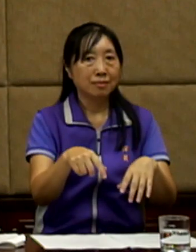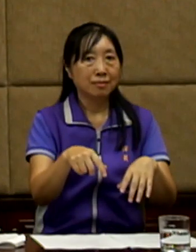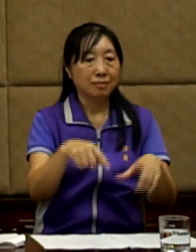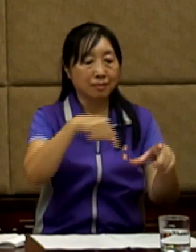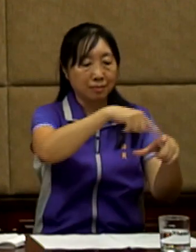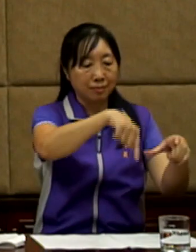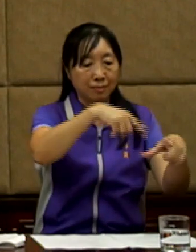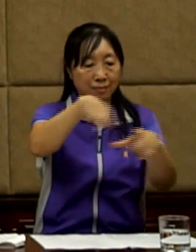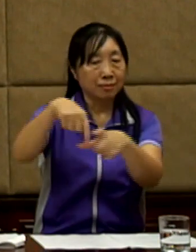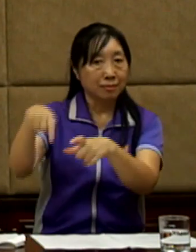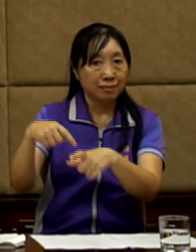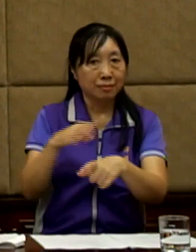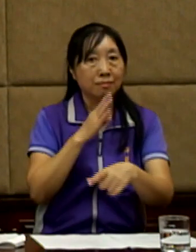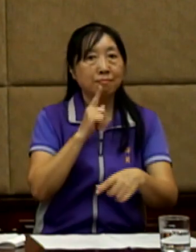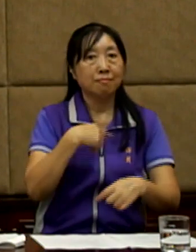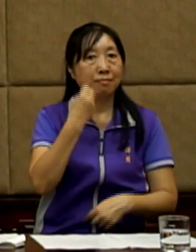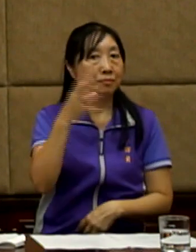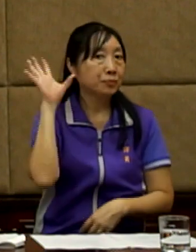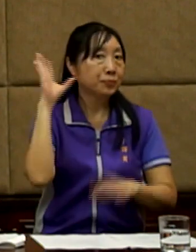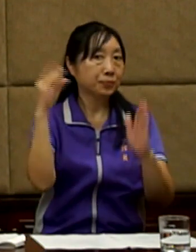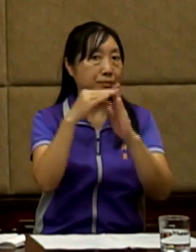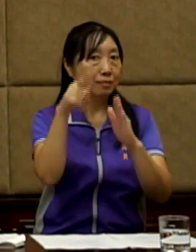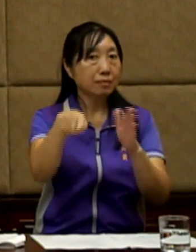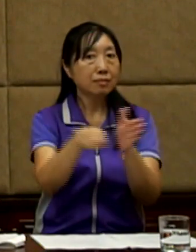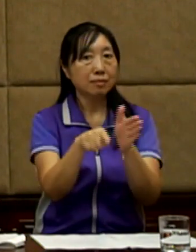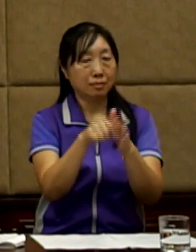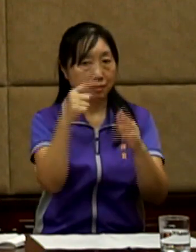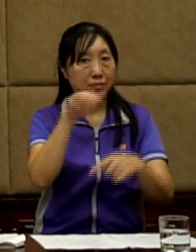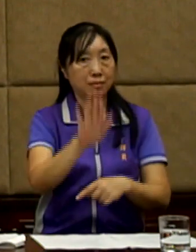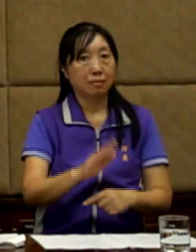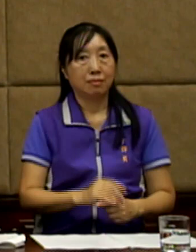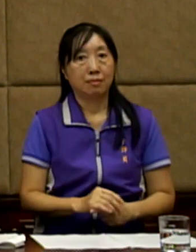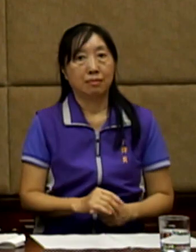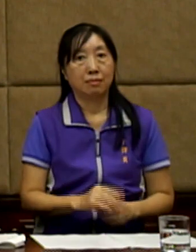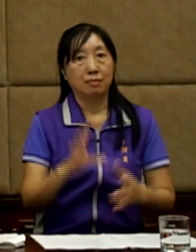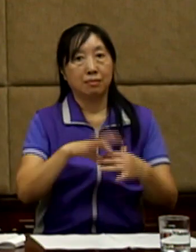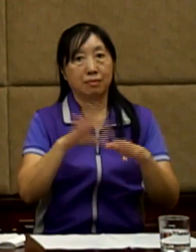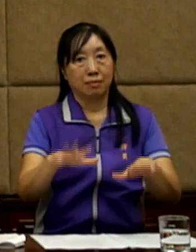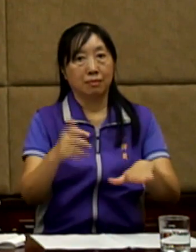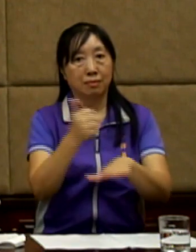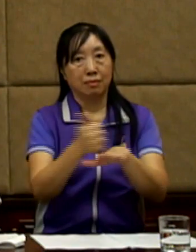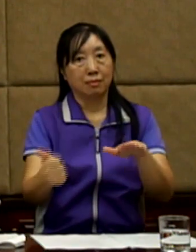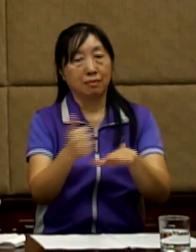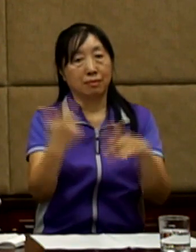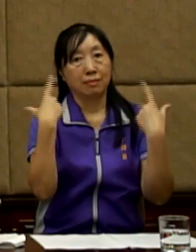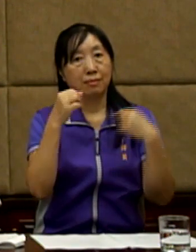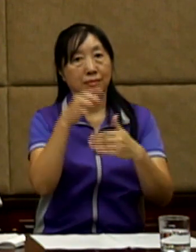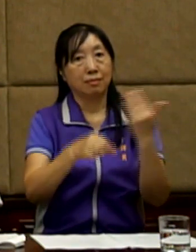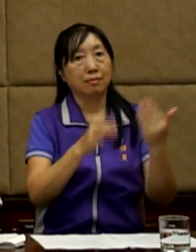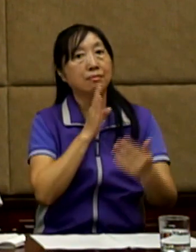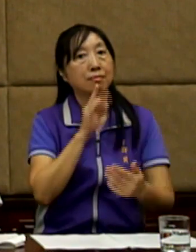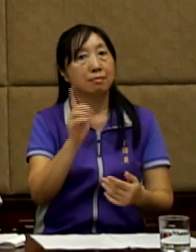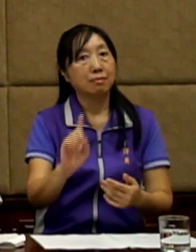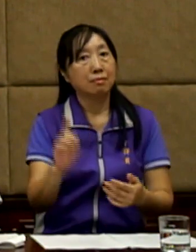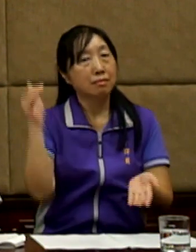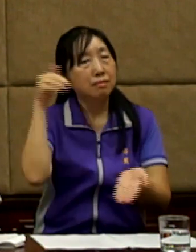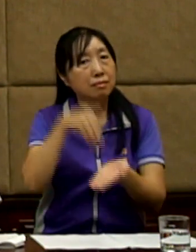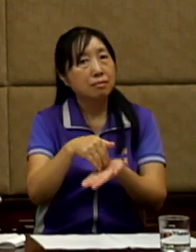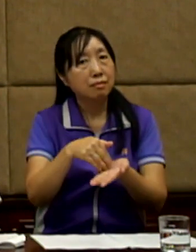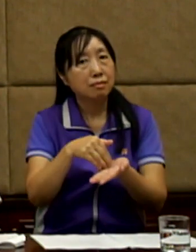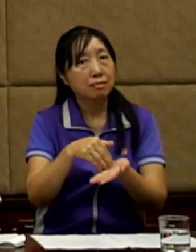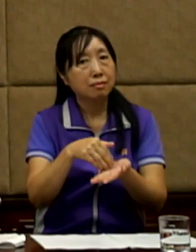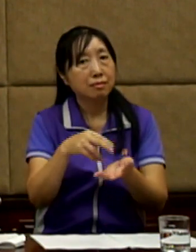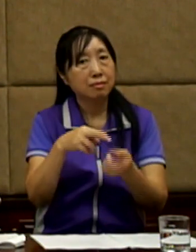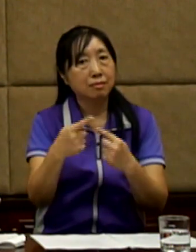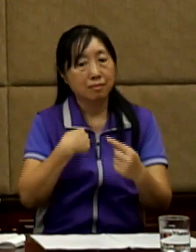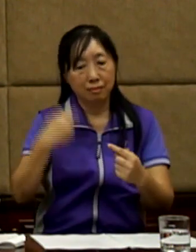实是从新闻局时代就已经有了嘛。我们这次上下架的参考原则里面到底跟